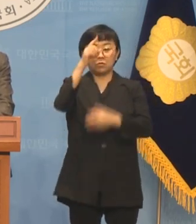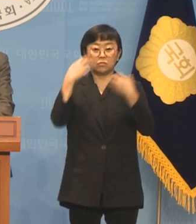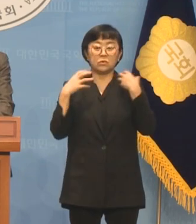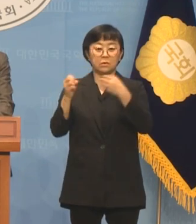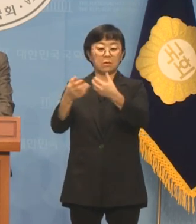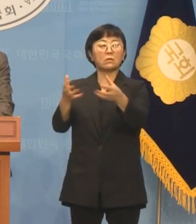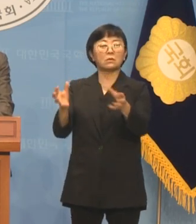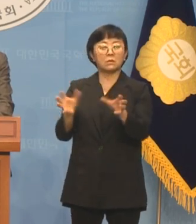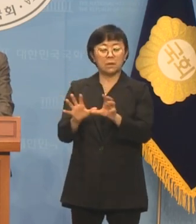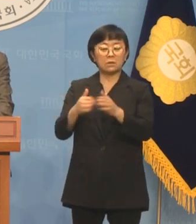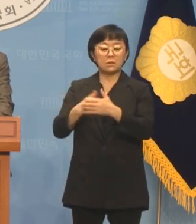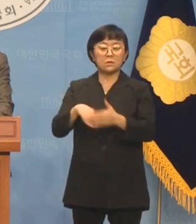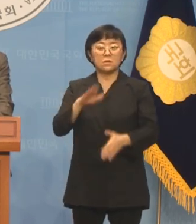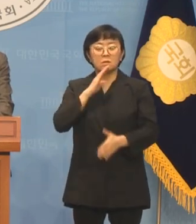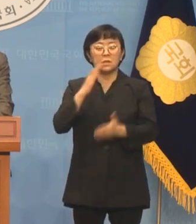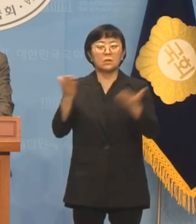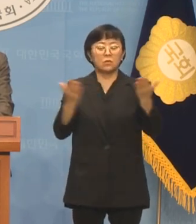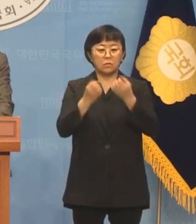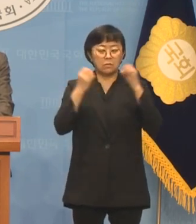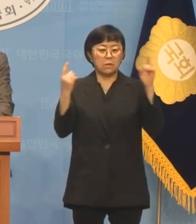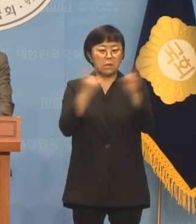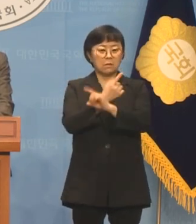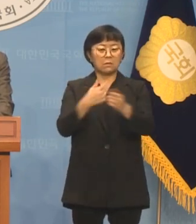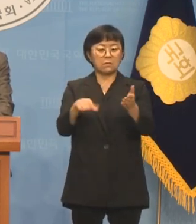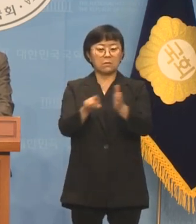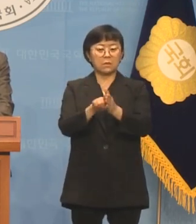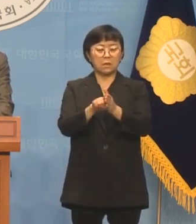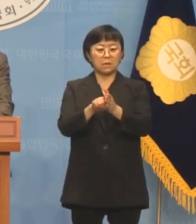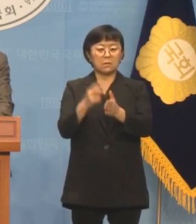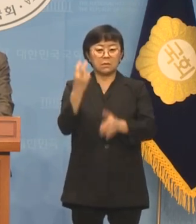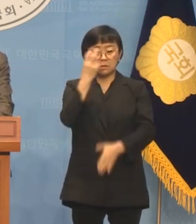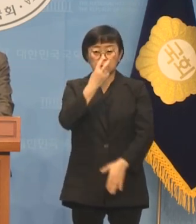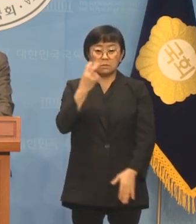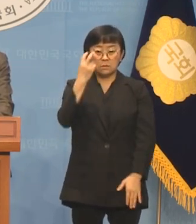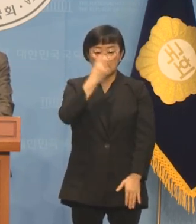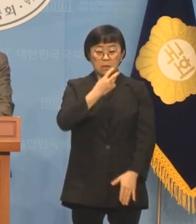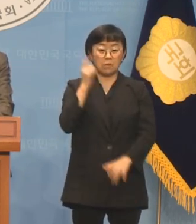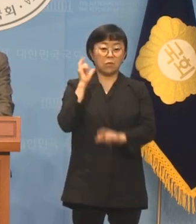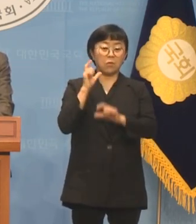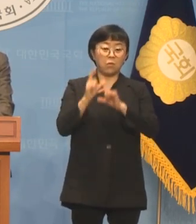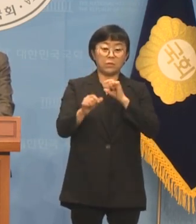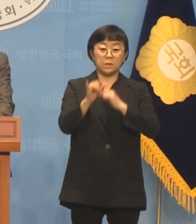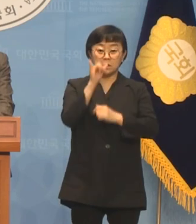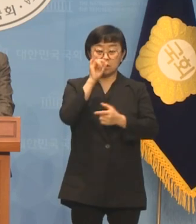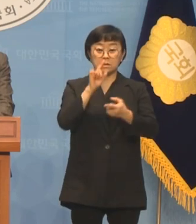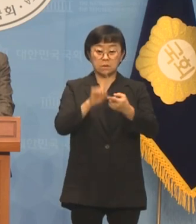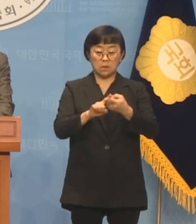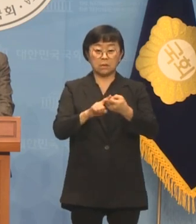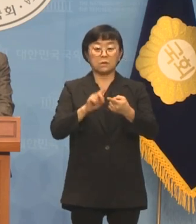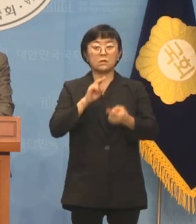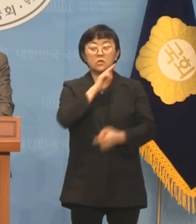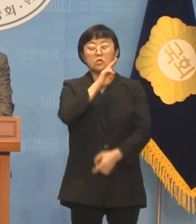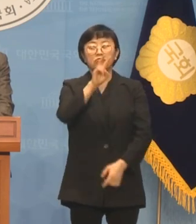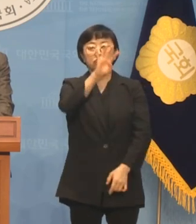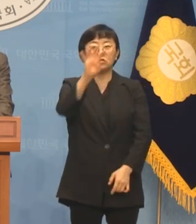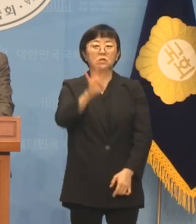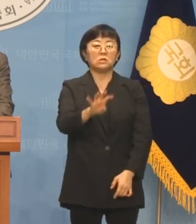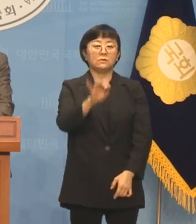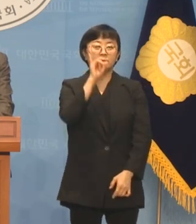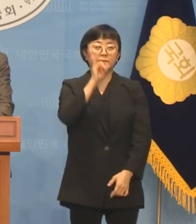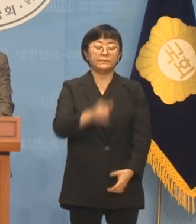여당이 진정한 노동개혁을 위한 성찰과 고민이 있는지 의문을 감출 수